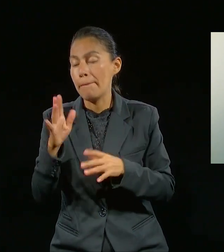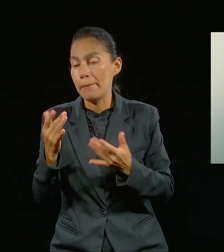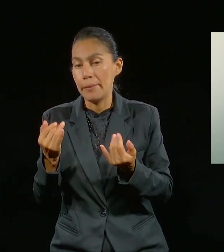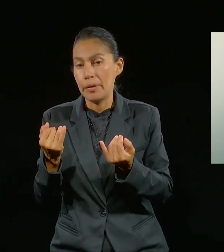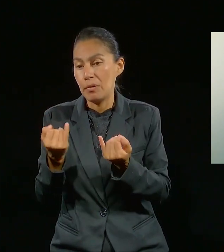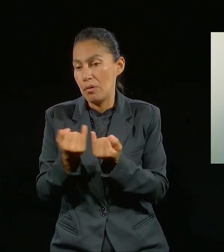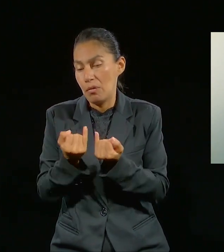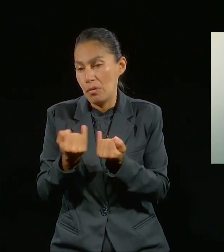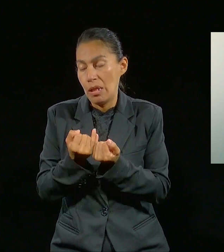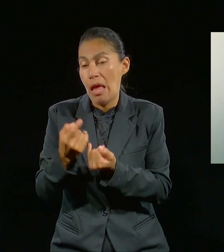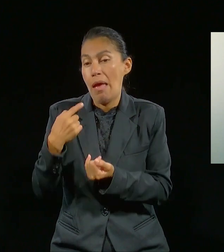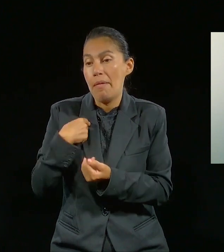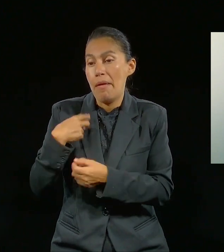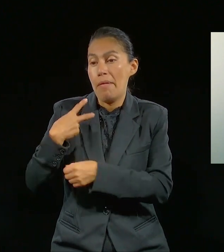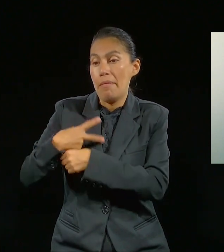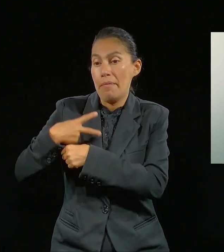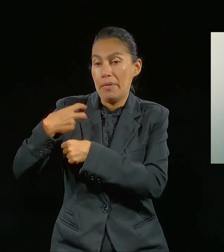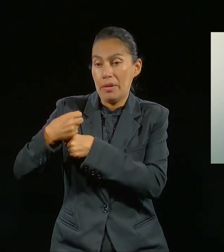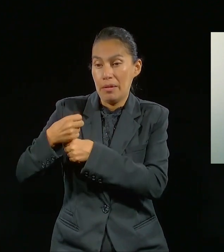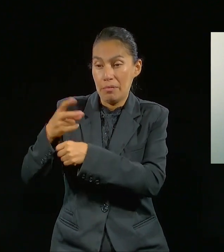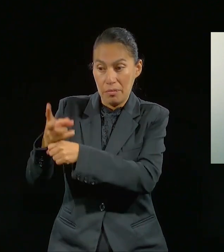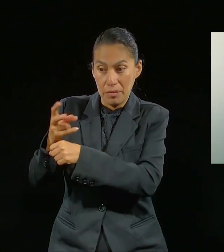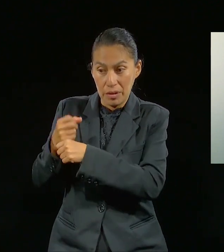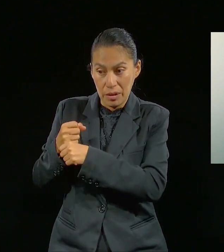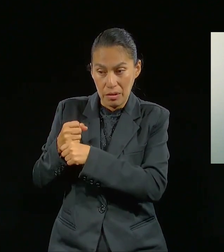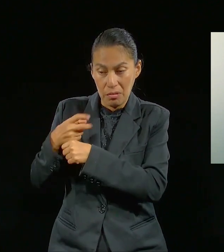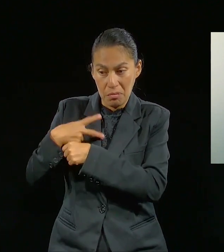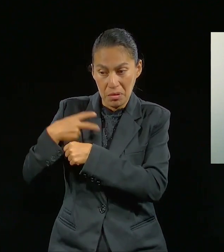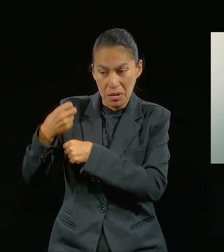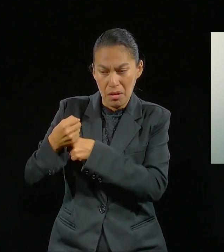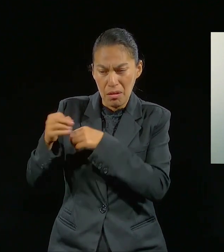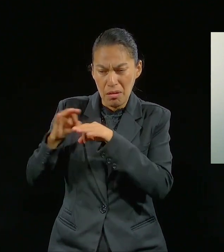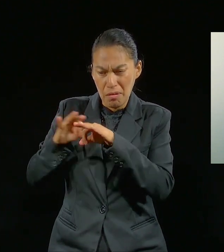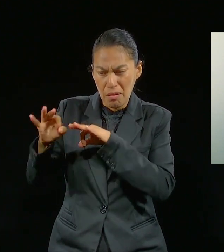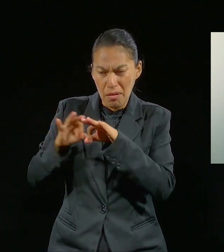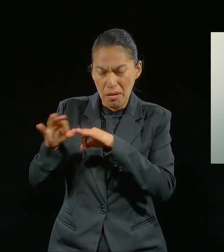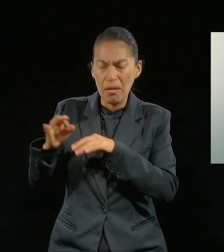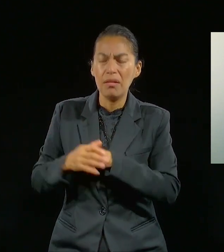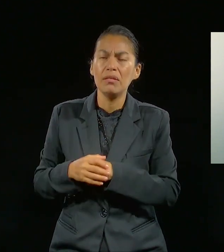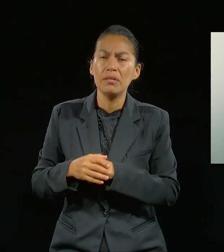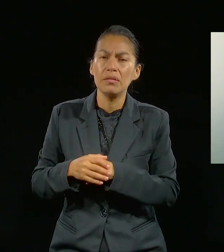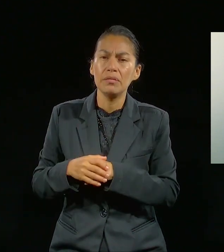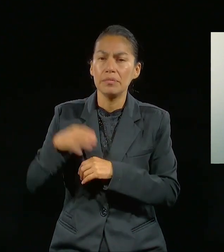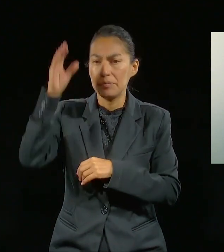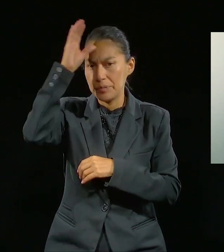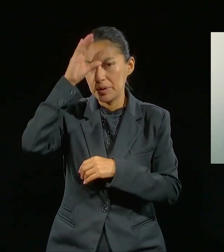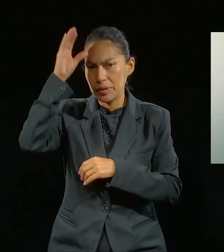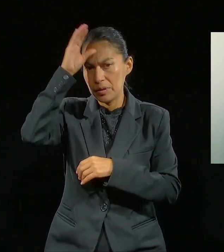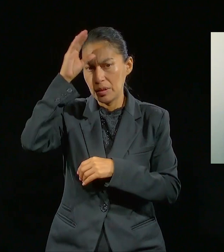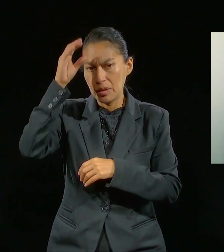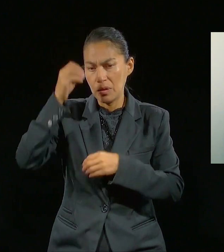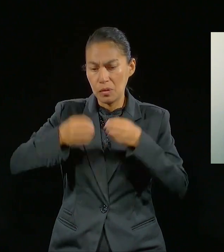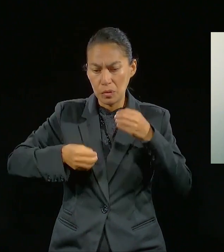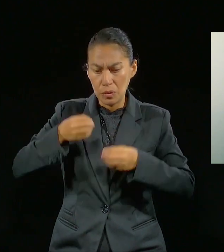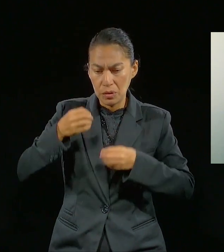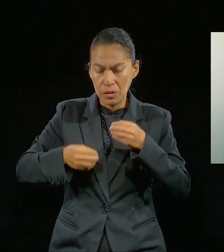Dios que me invitaban a trabajar en la Facultad de Ciencias Jurídicas. Yo soy abogada de profesión.